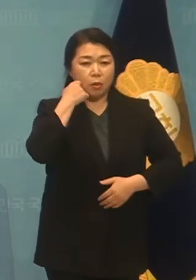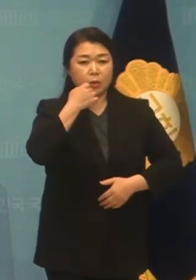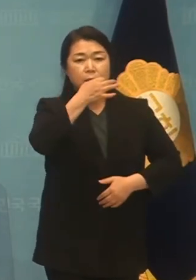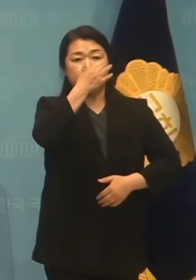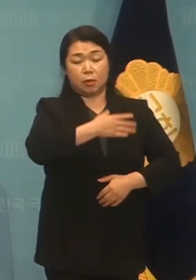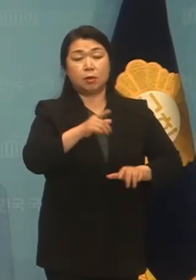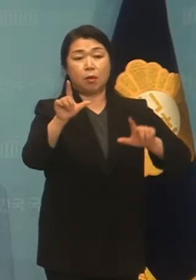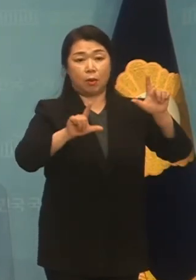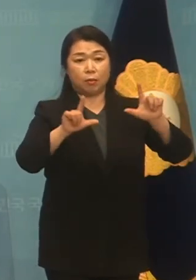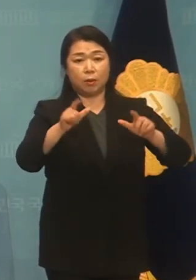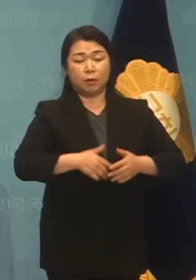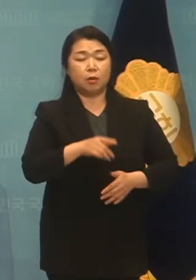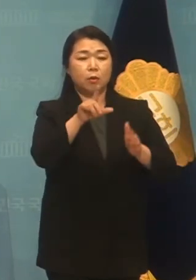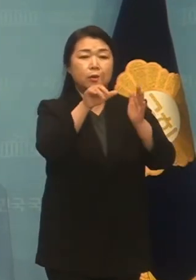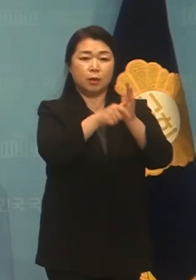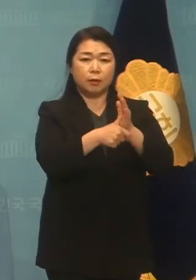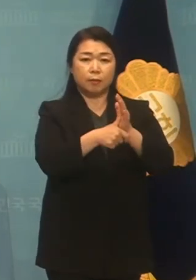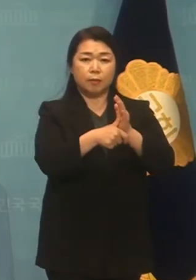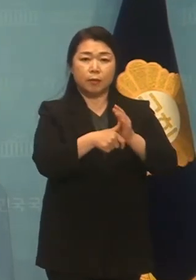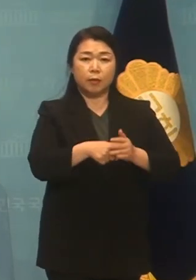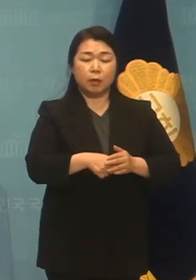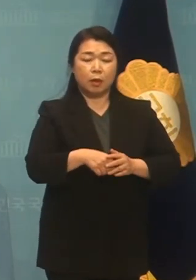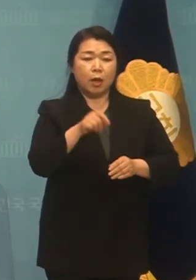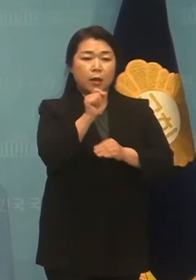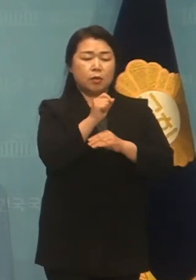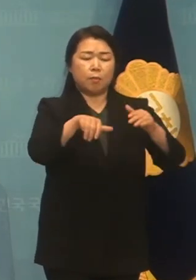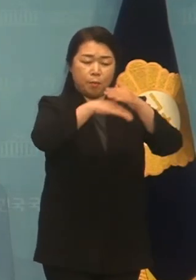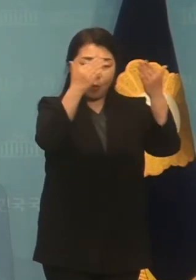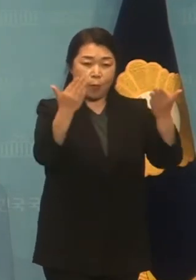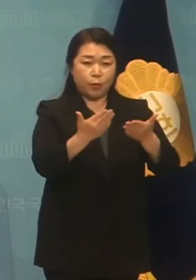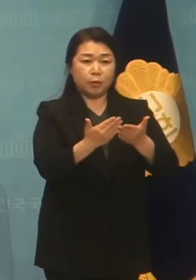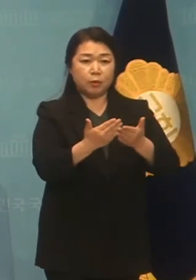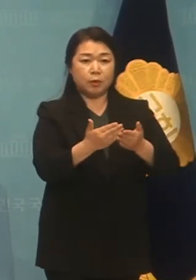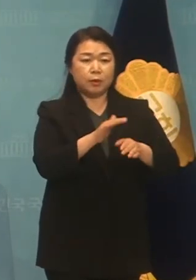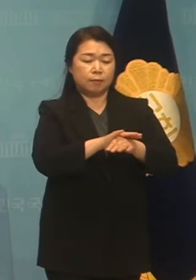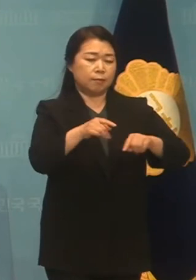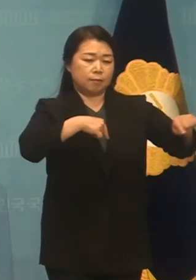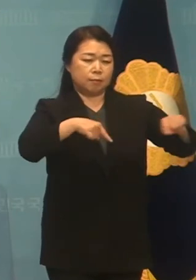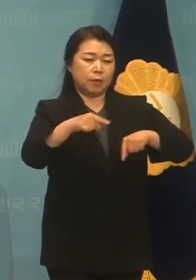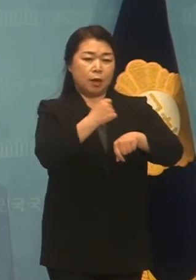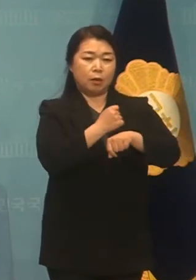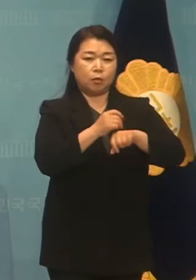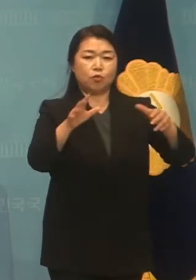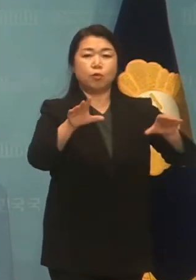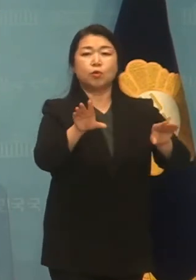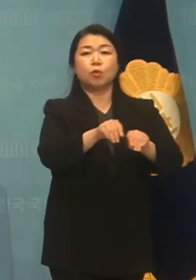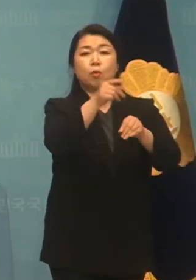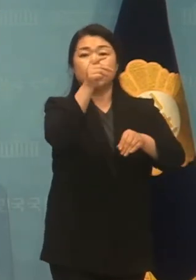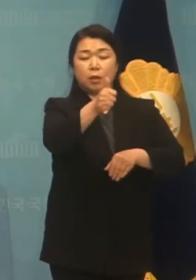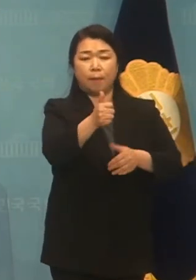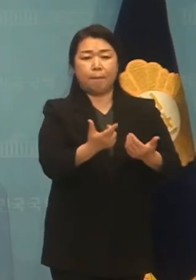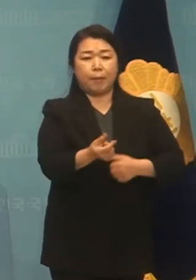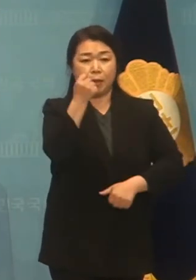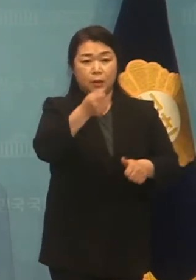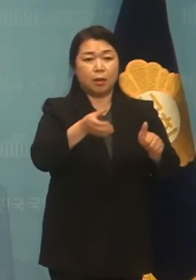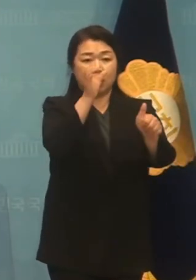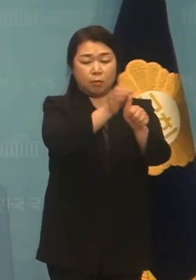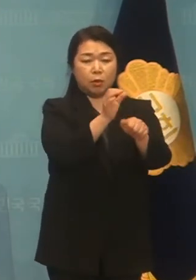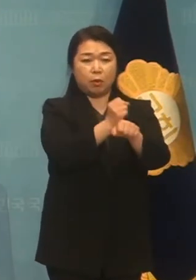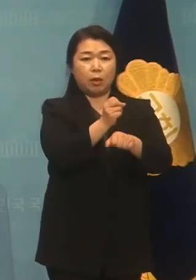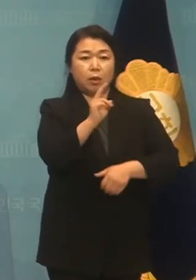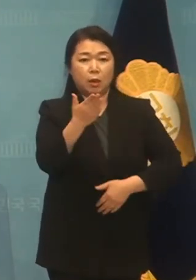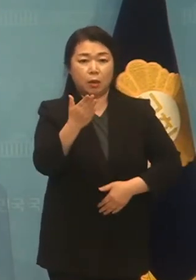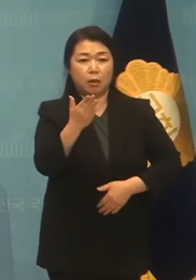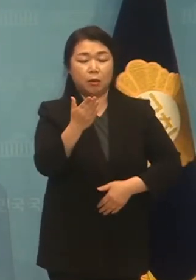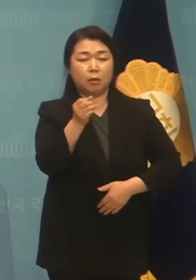힘든 시기입니다. 이럴 때 행정 전반을 관장하는 국무총리가 빨리 임명이 되어서